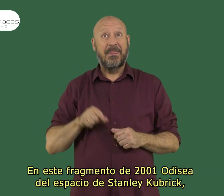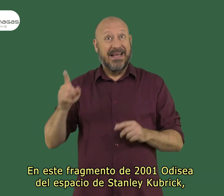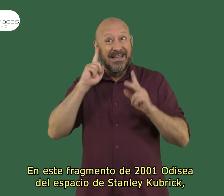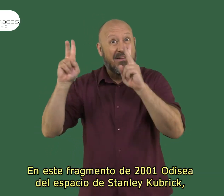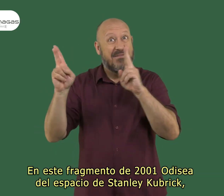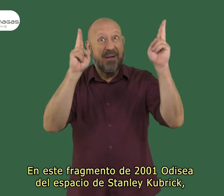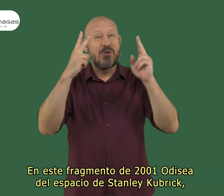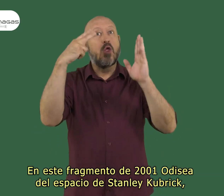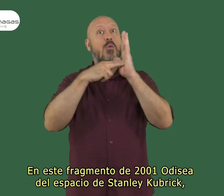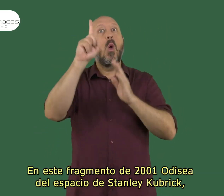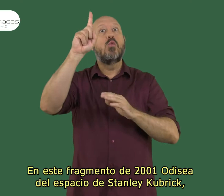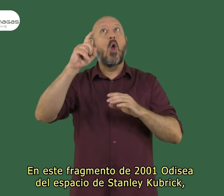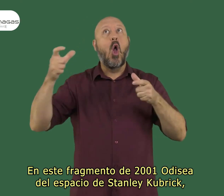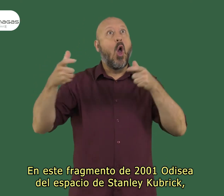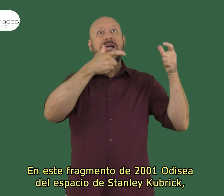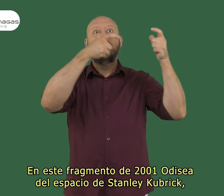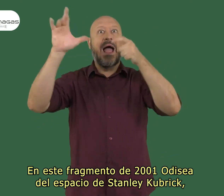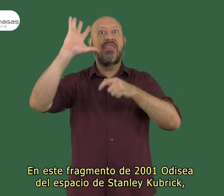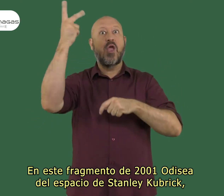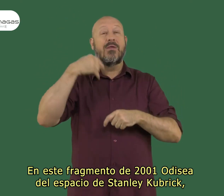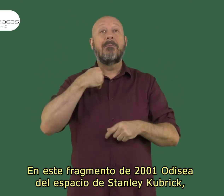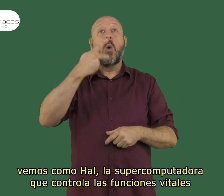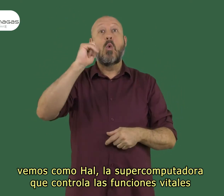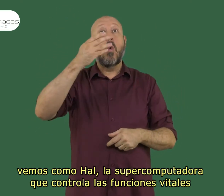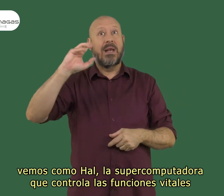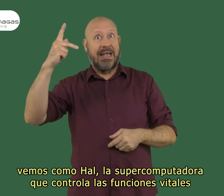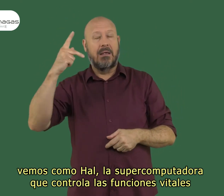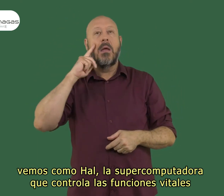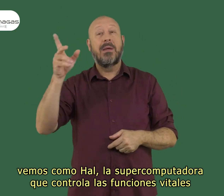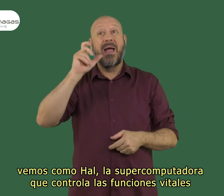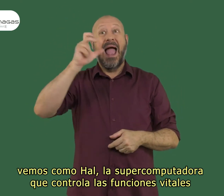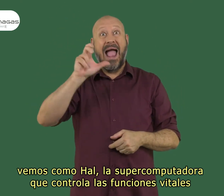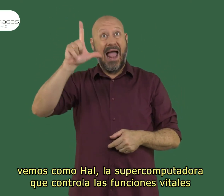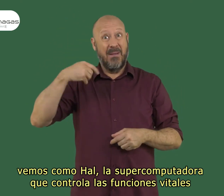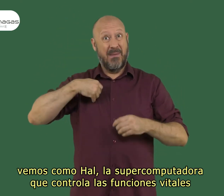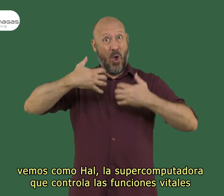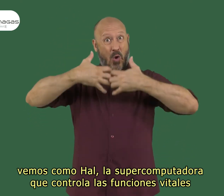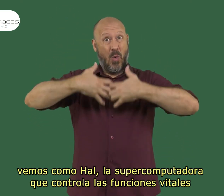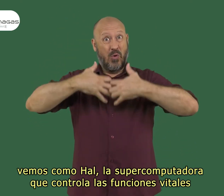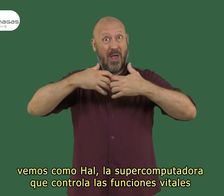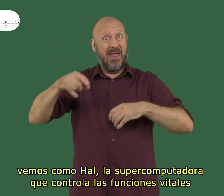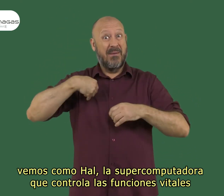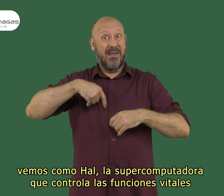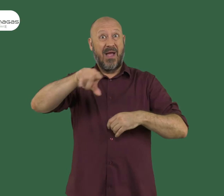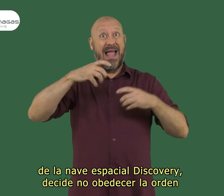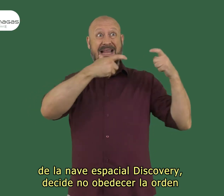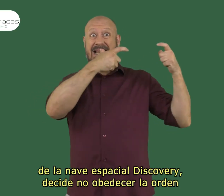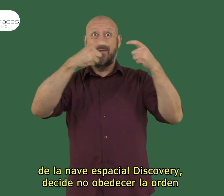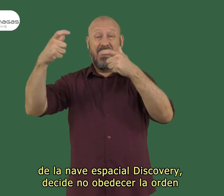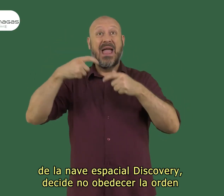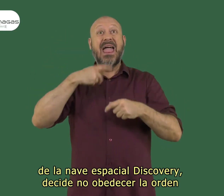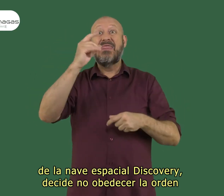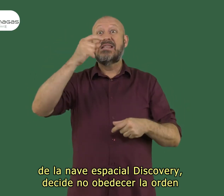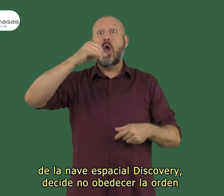En este fragmento de 2001 Odisea del espacio de Stanley Kubrick, vemos como HAL, la computadora que controla las funciones vitales de la nave